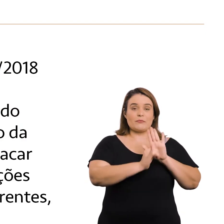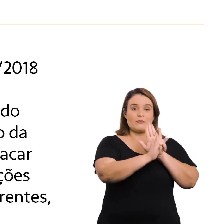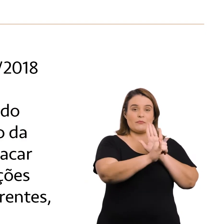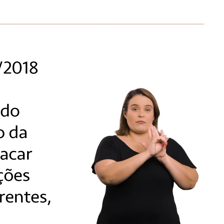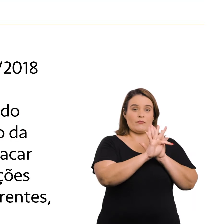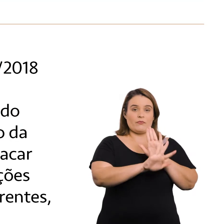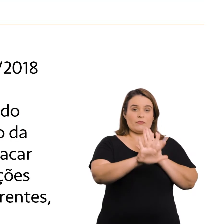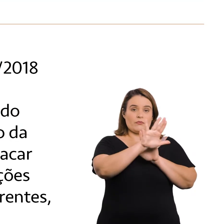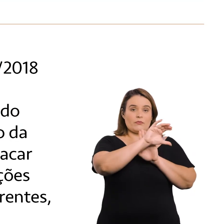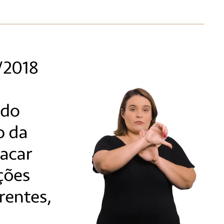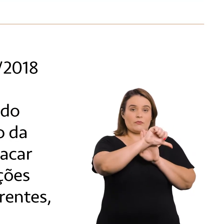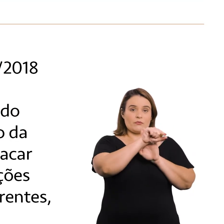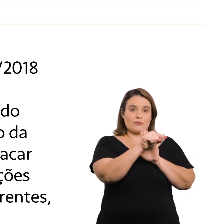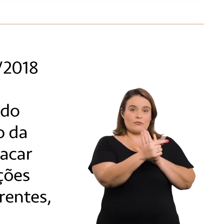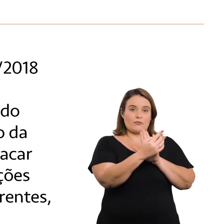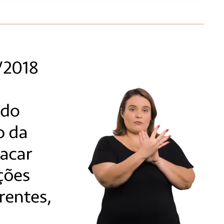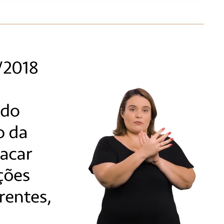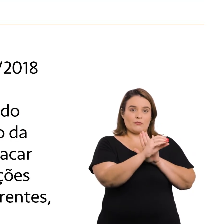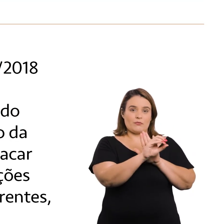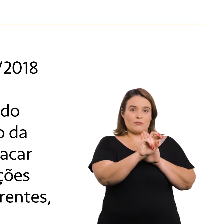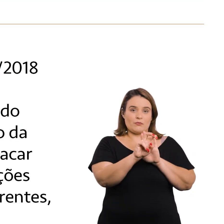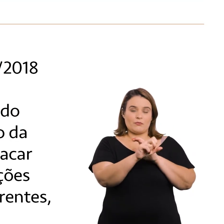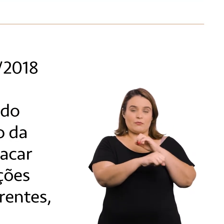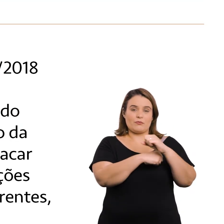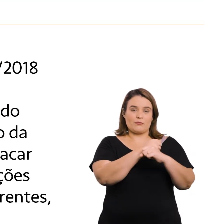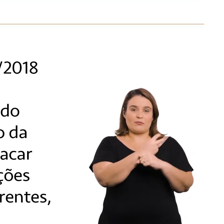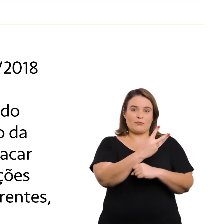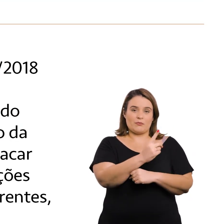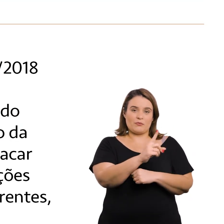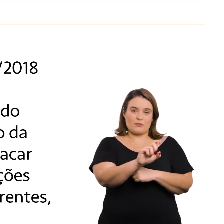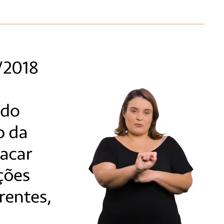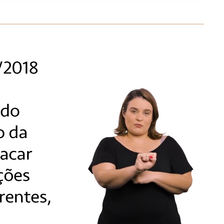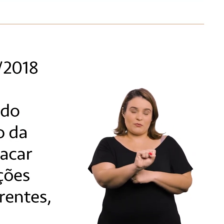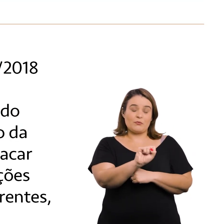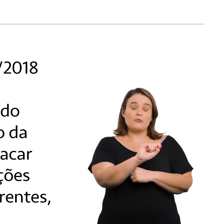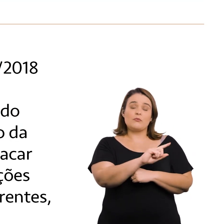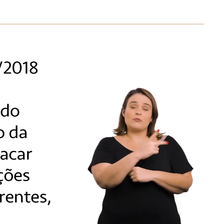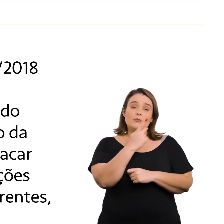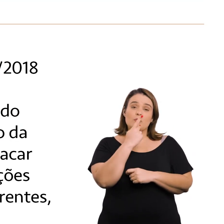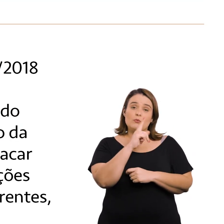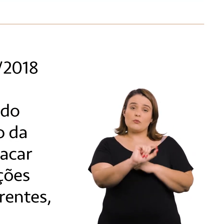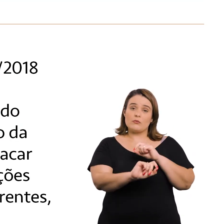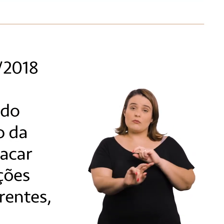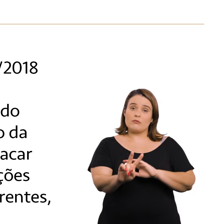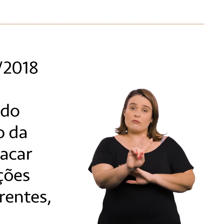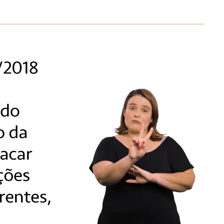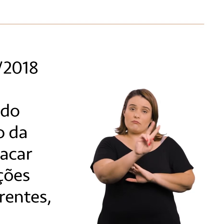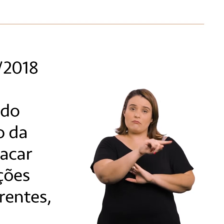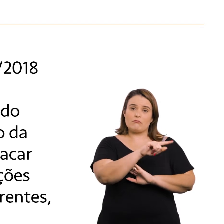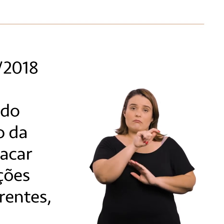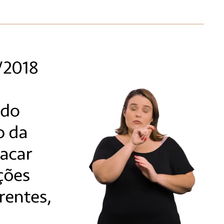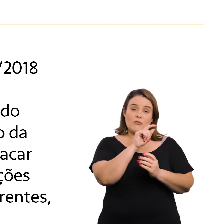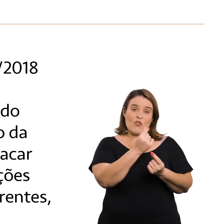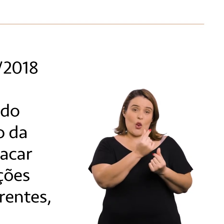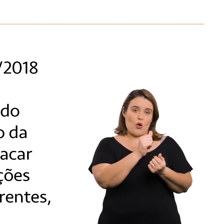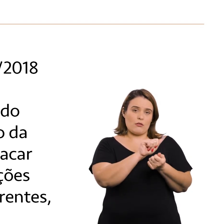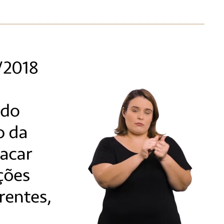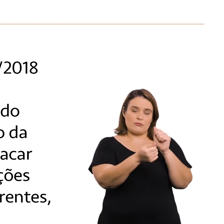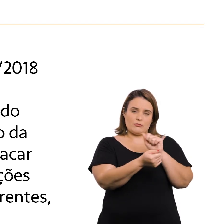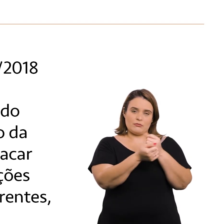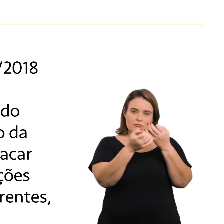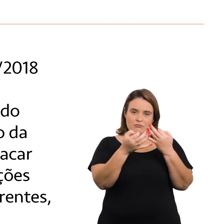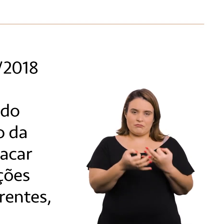O Decreto Federal nº 9.405, de 2018, menciona valores para adaptações